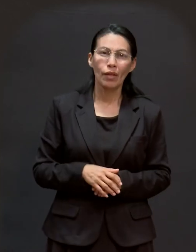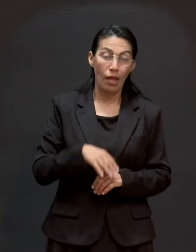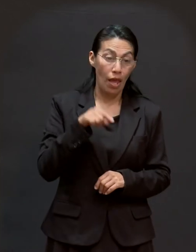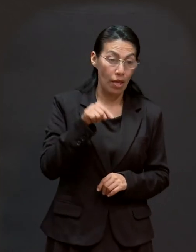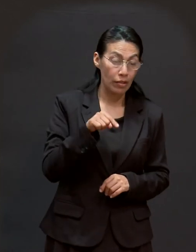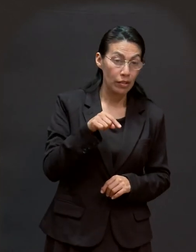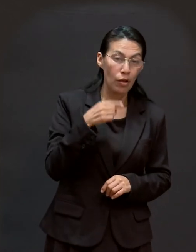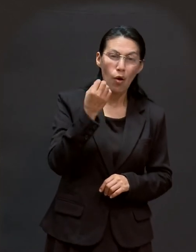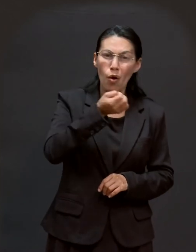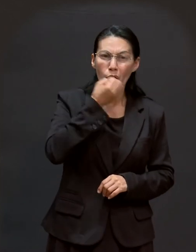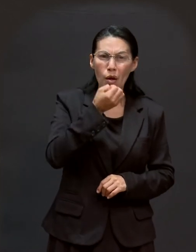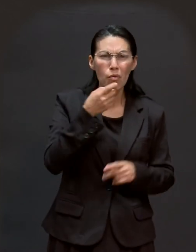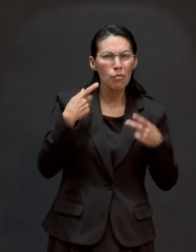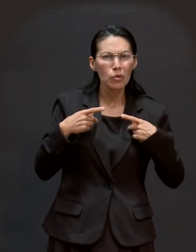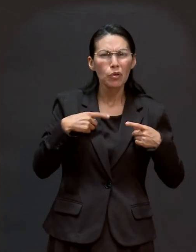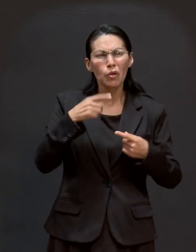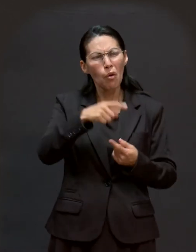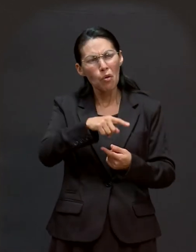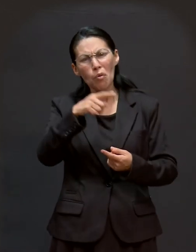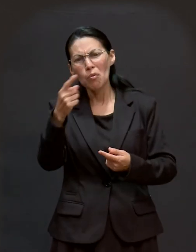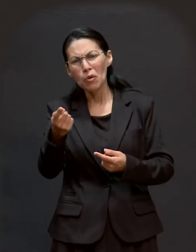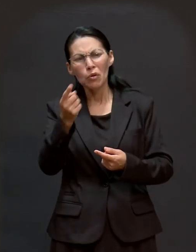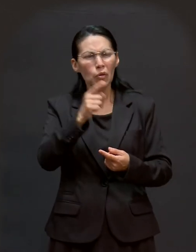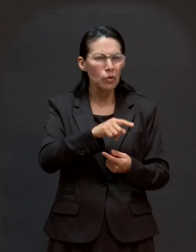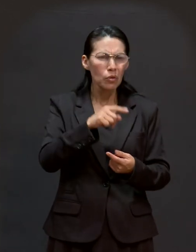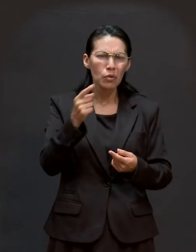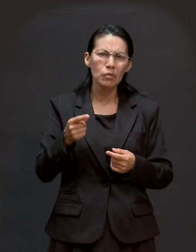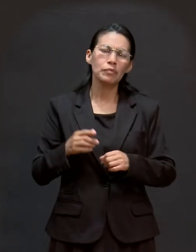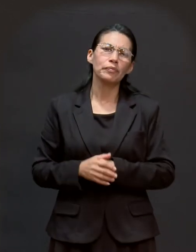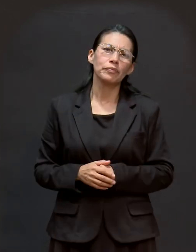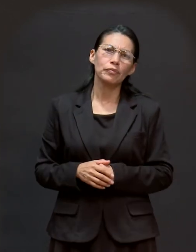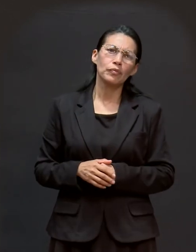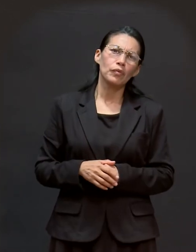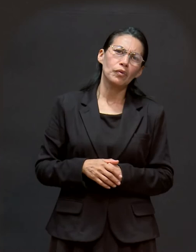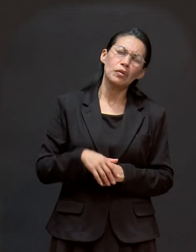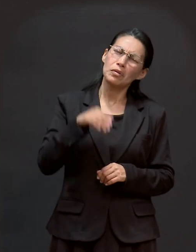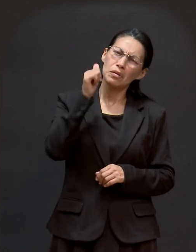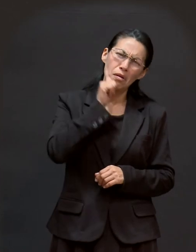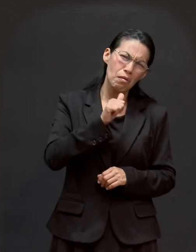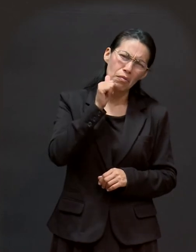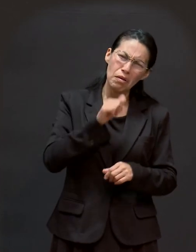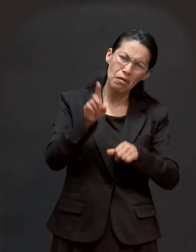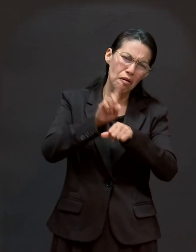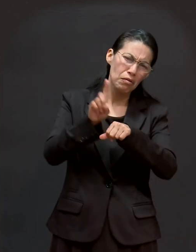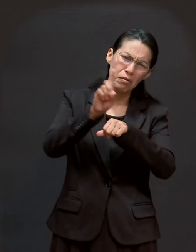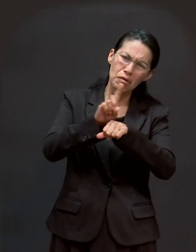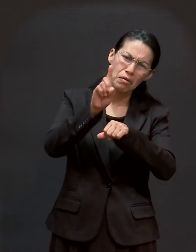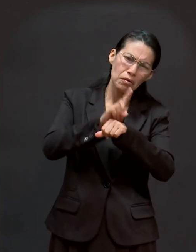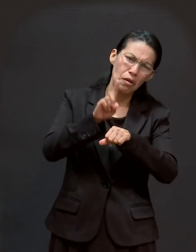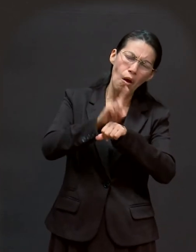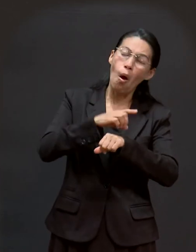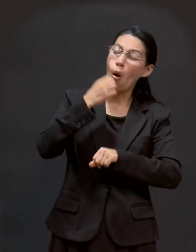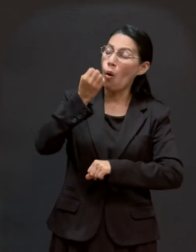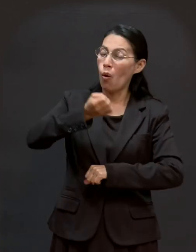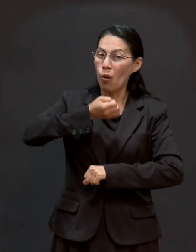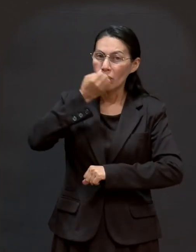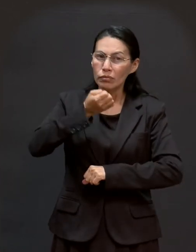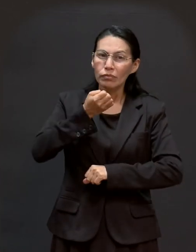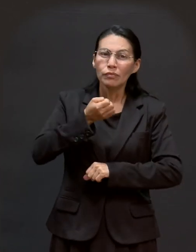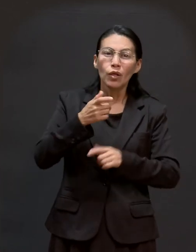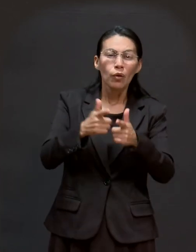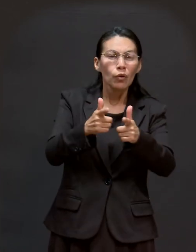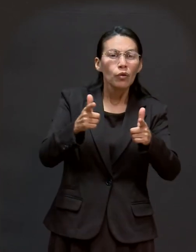orar los unos por los otros desde luego lo hacemos todos los días de la